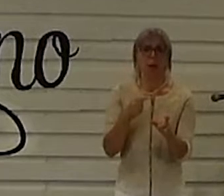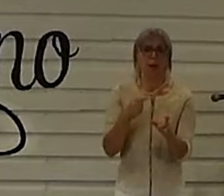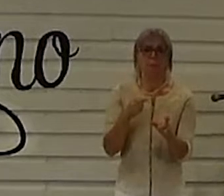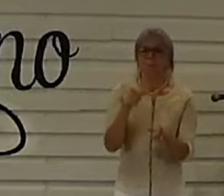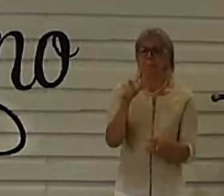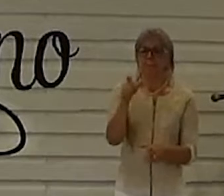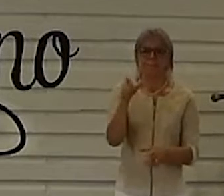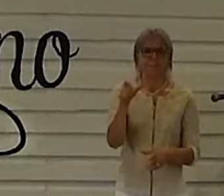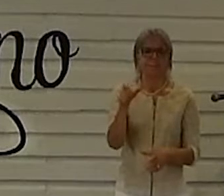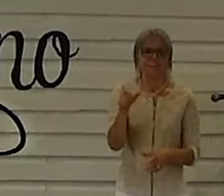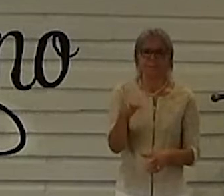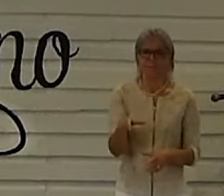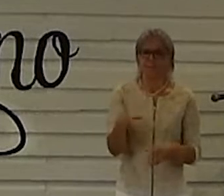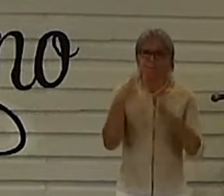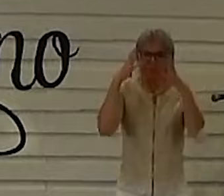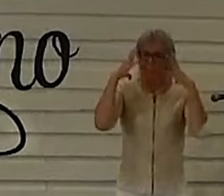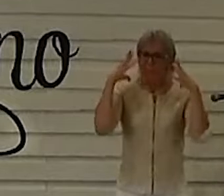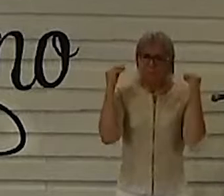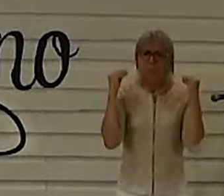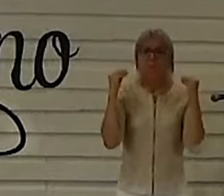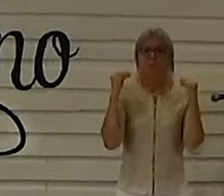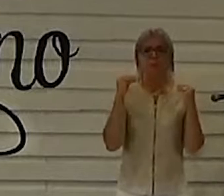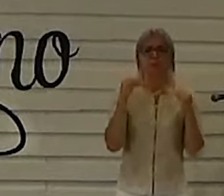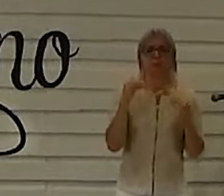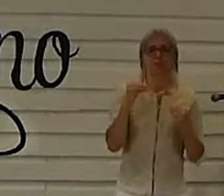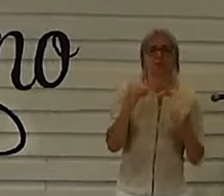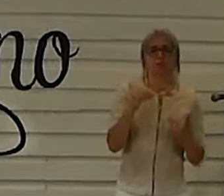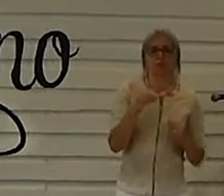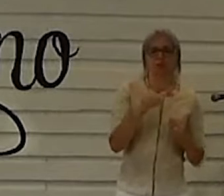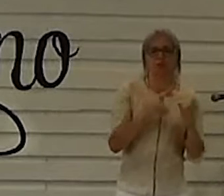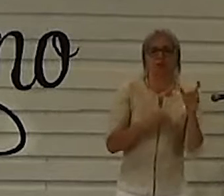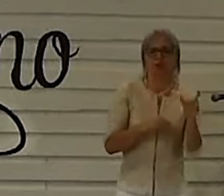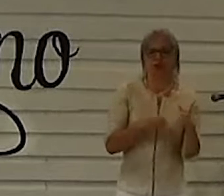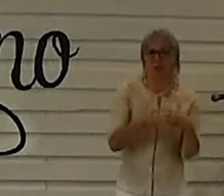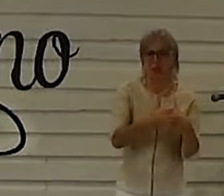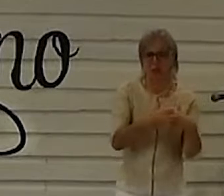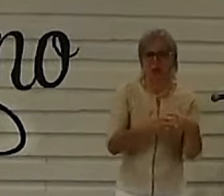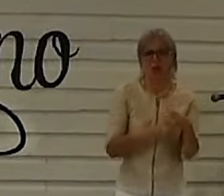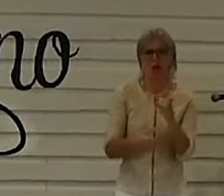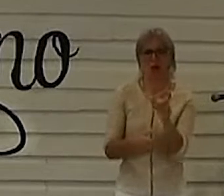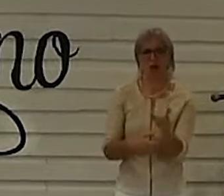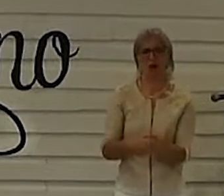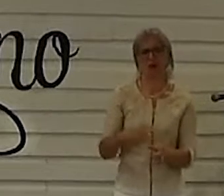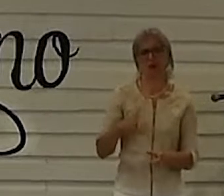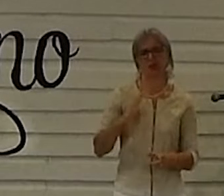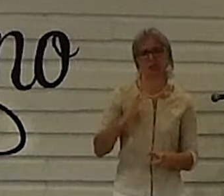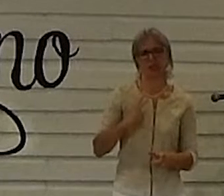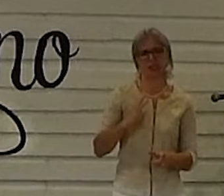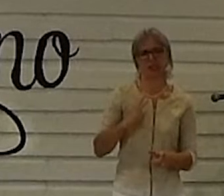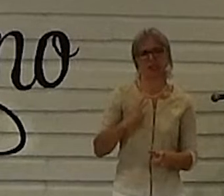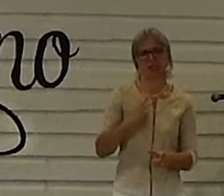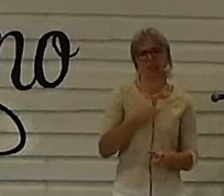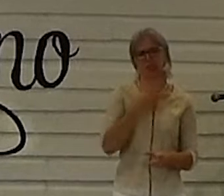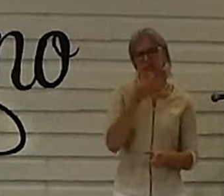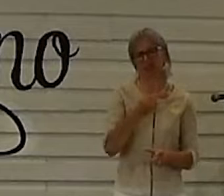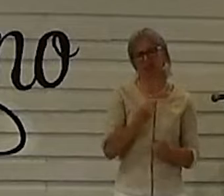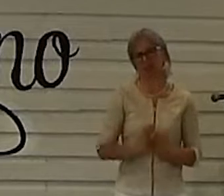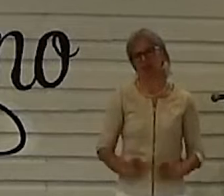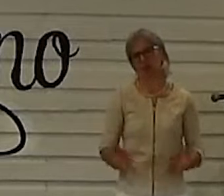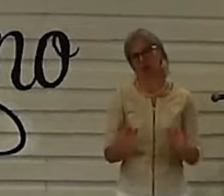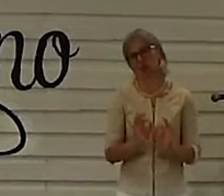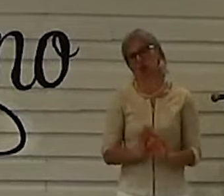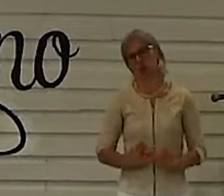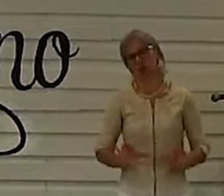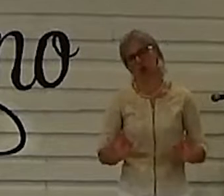importanza. Quello che importa è che nella Chiesa del Signore sono accolti tutti,